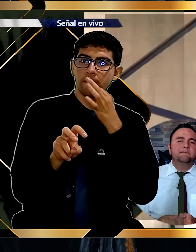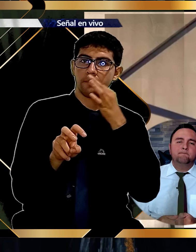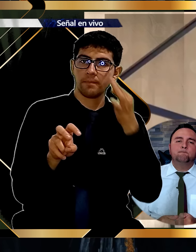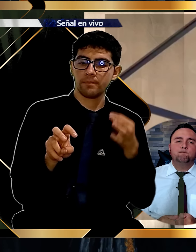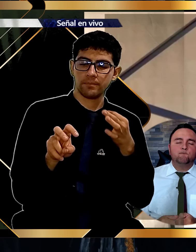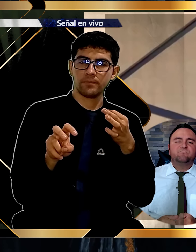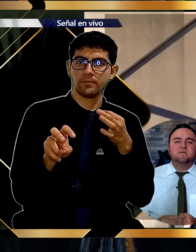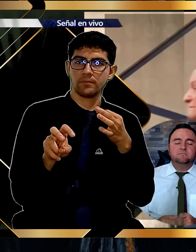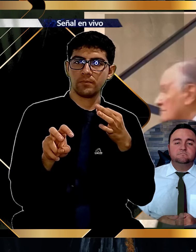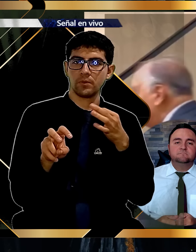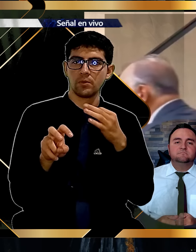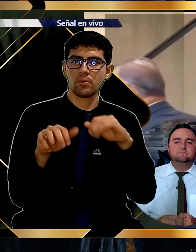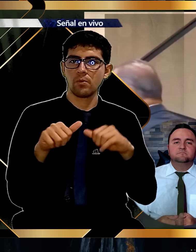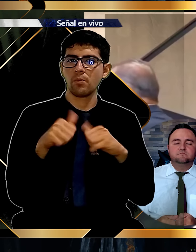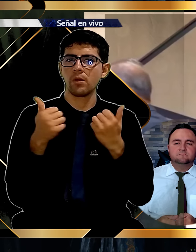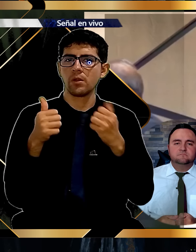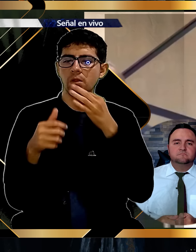nada.